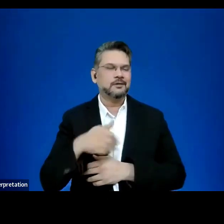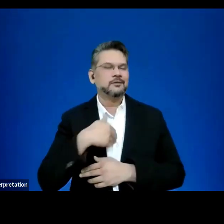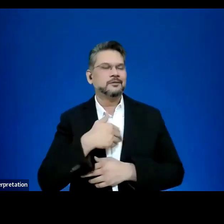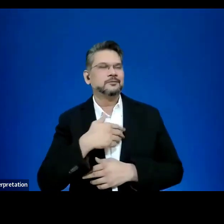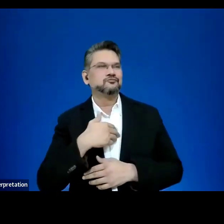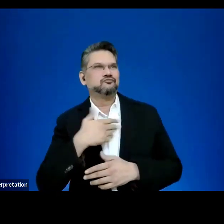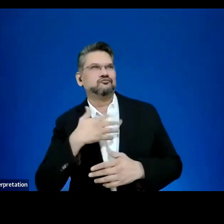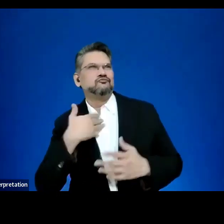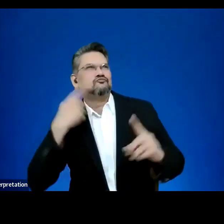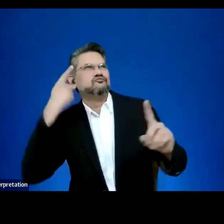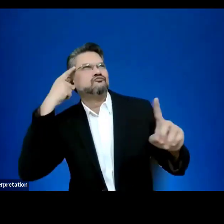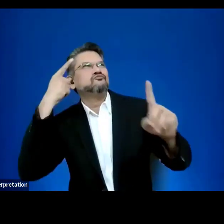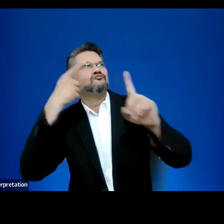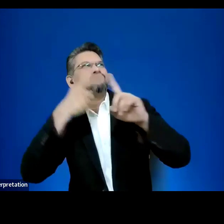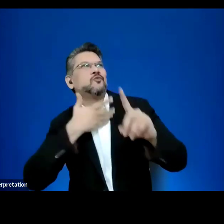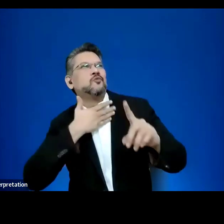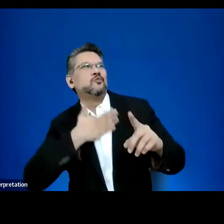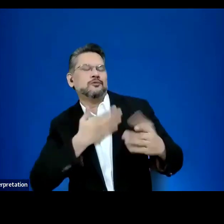我